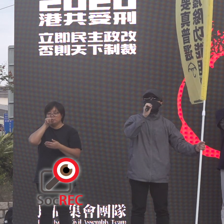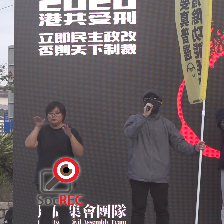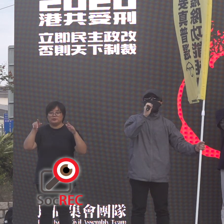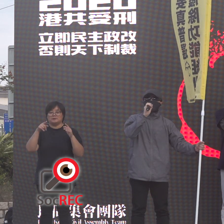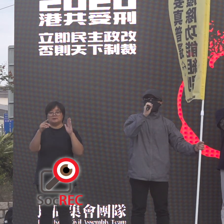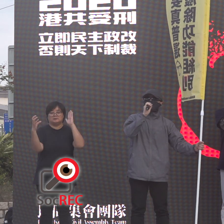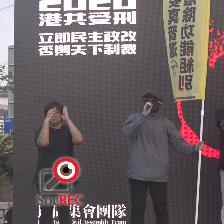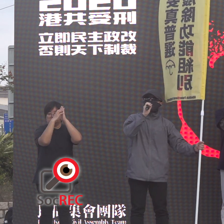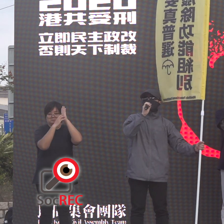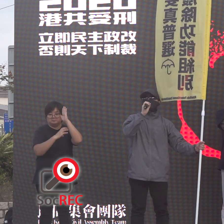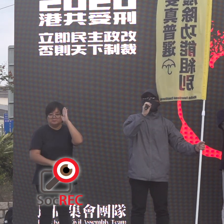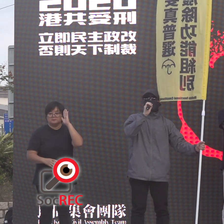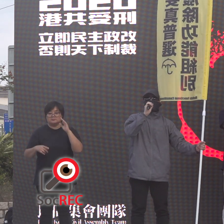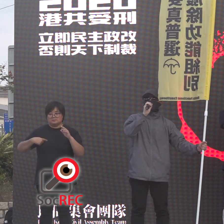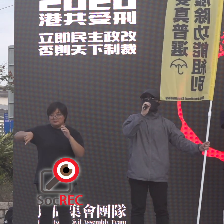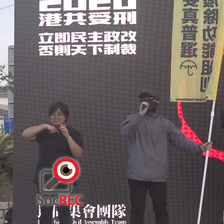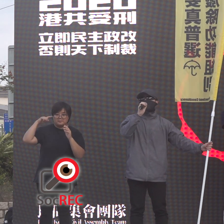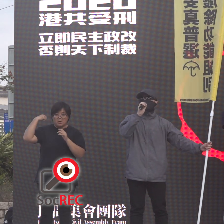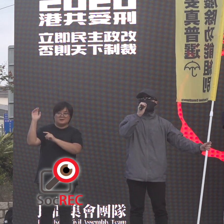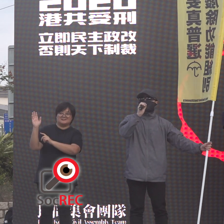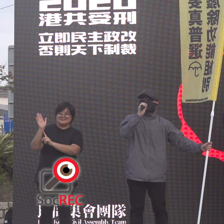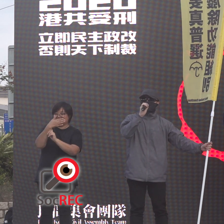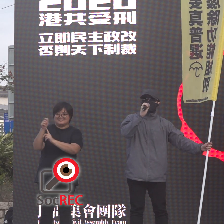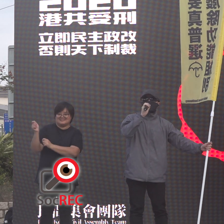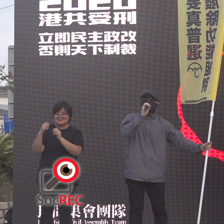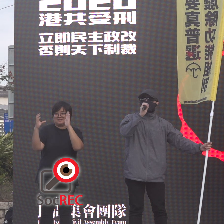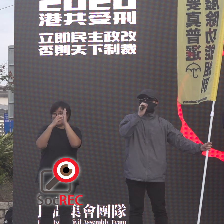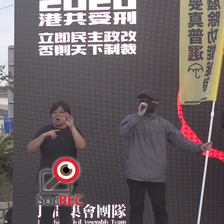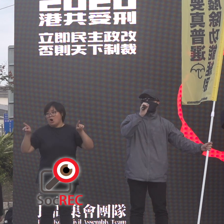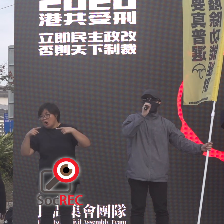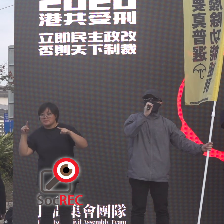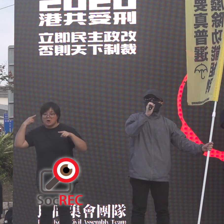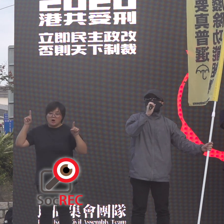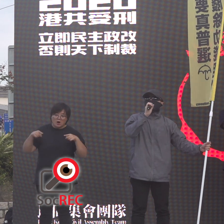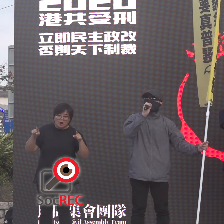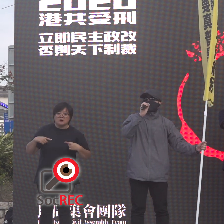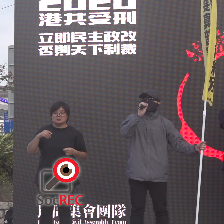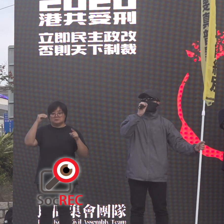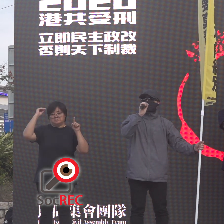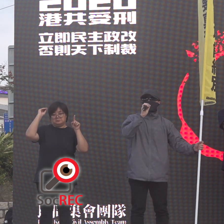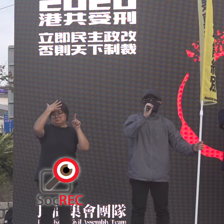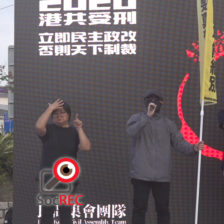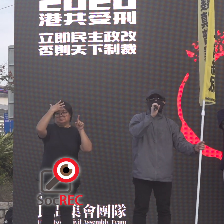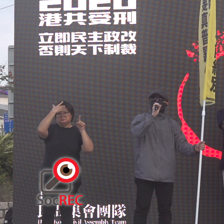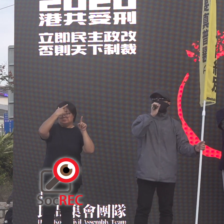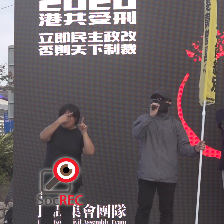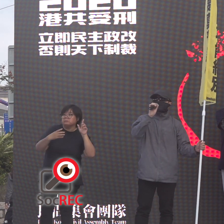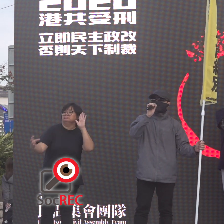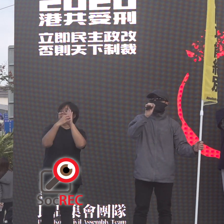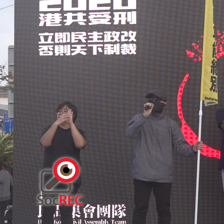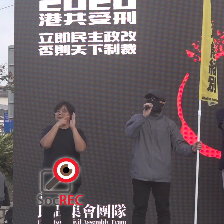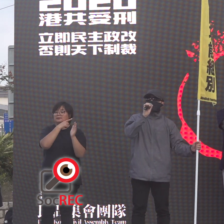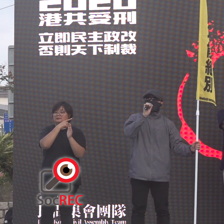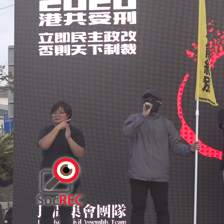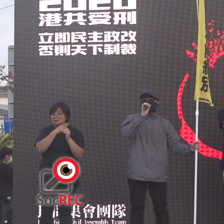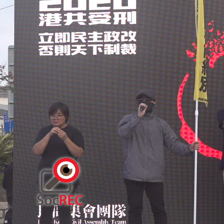歌，自此感動到美國全國的關注。在接著下來一個月，九月的時